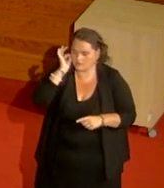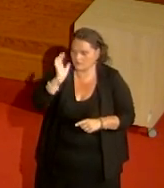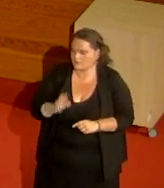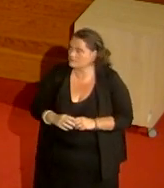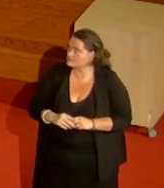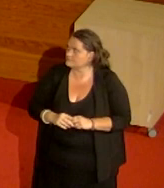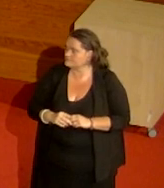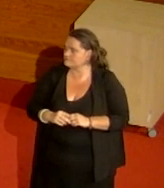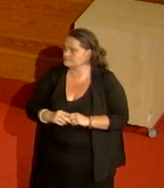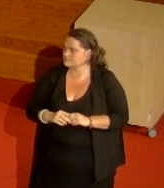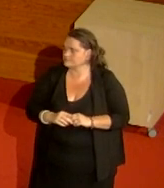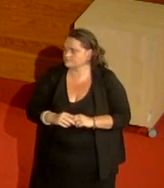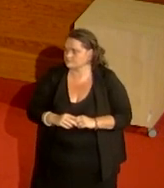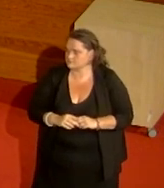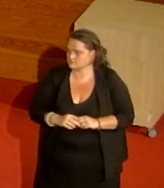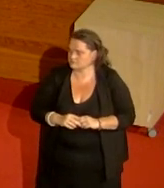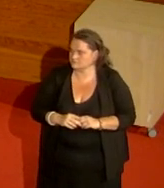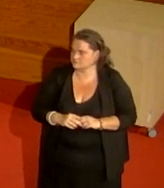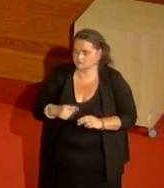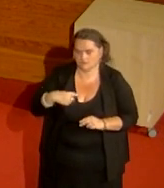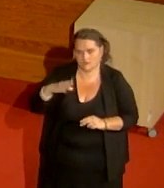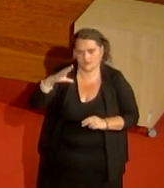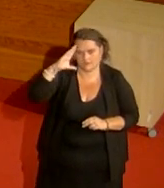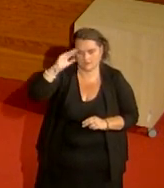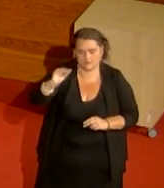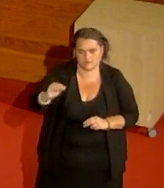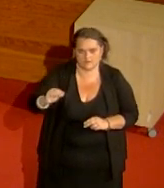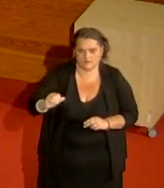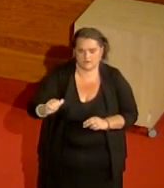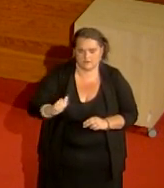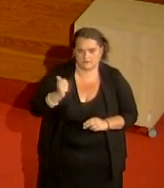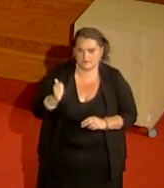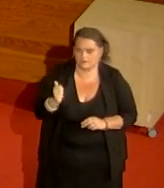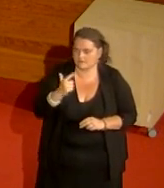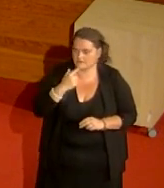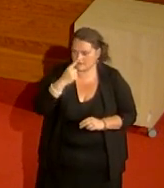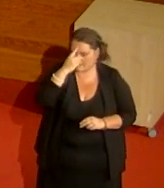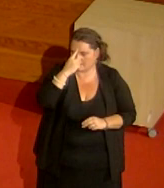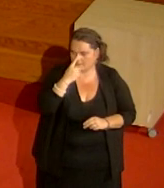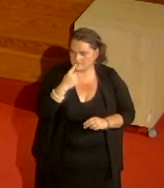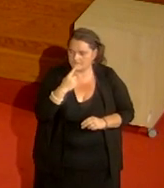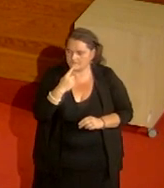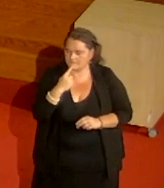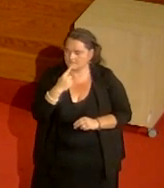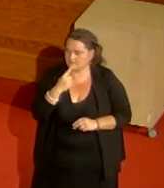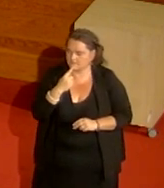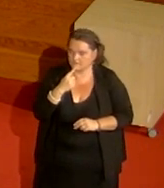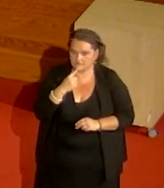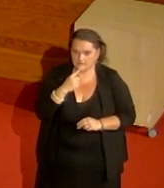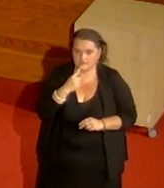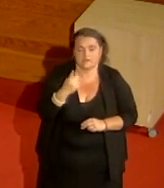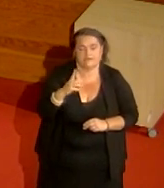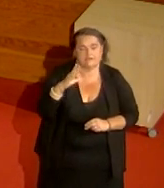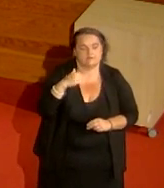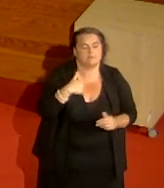Eh que pedía la una Inteligencia artificial eh que se apoyaba en imagen que pedía esa Inteligencia artificial que la